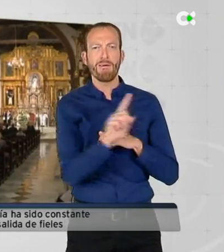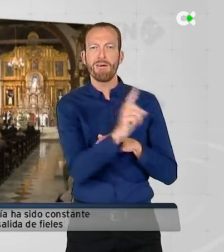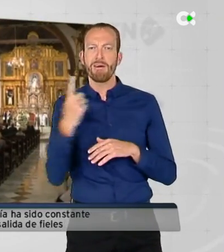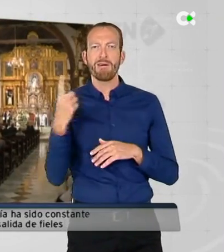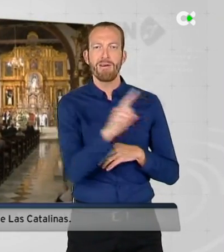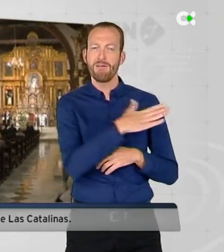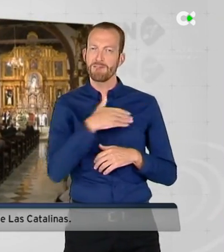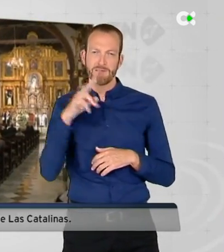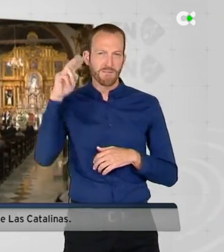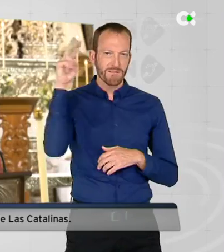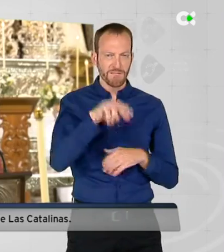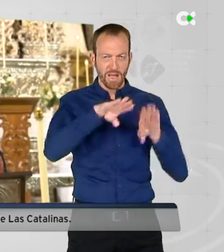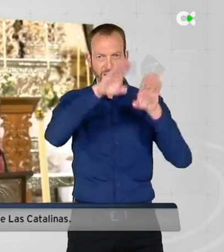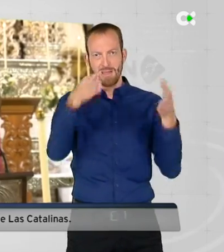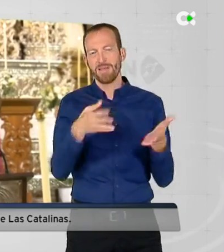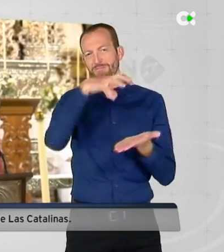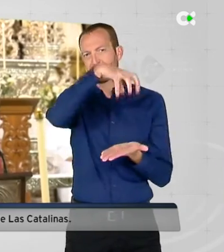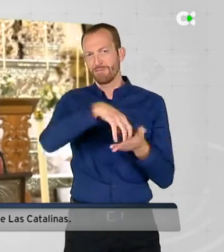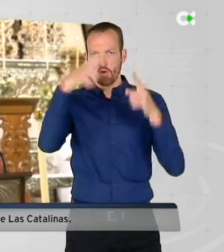fieles del convento de las Catalinas.